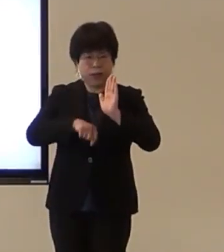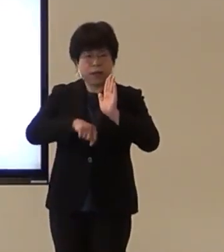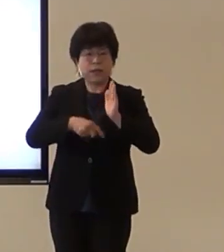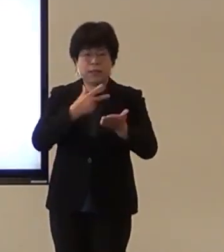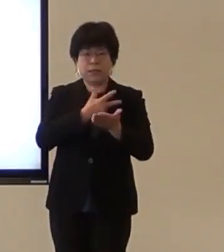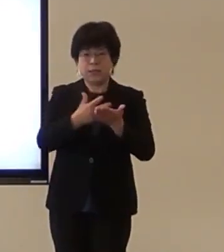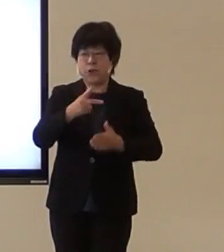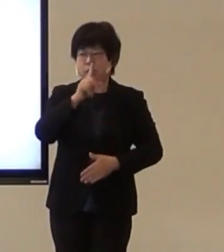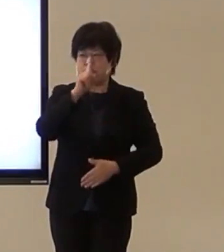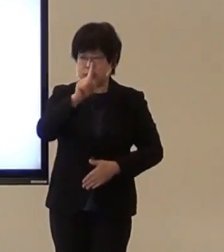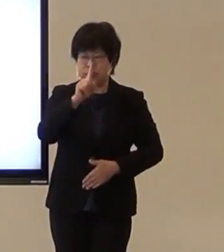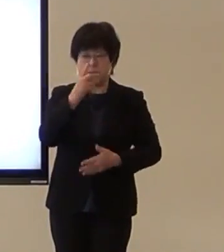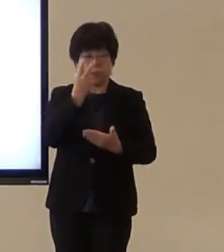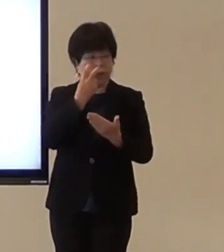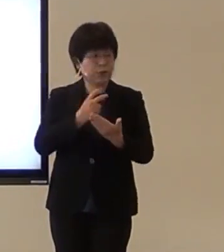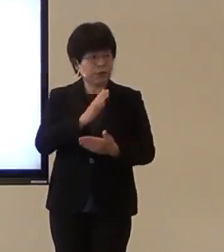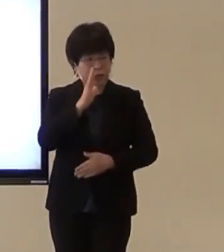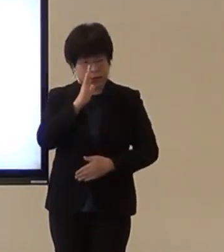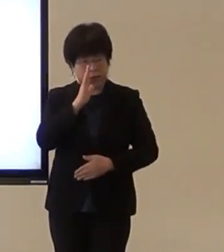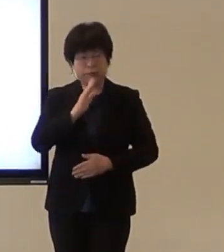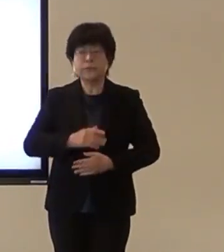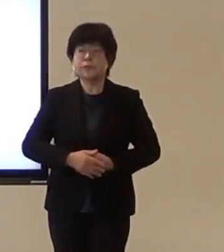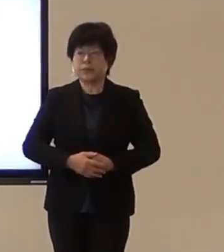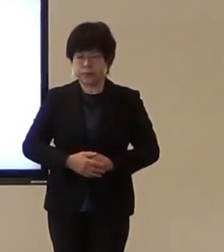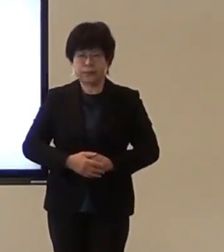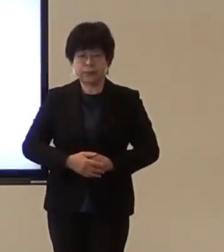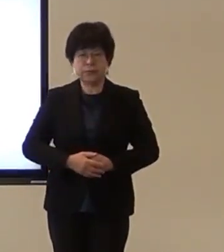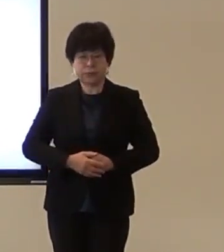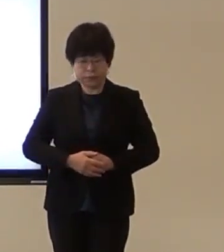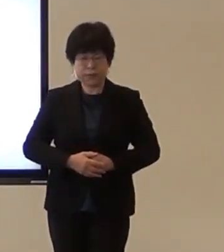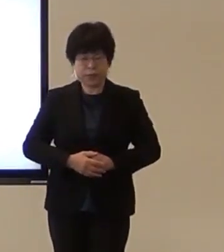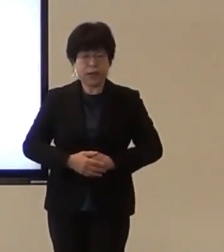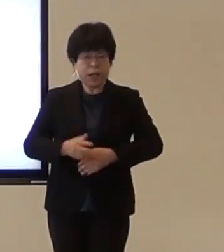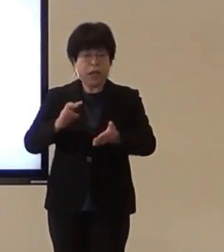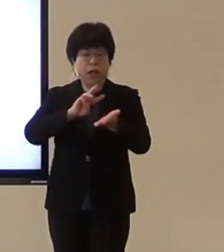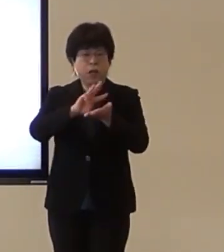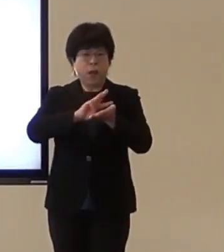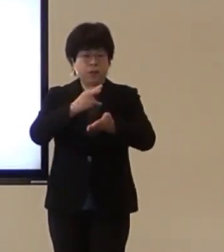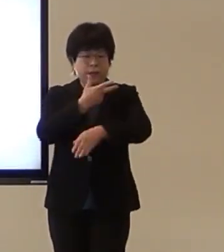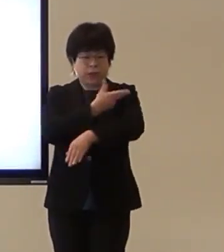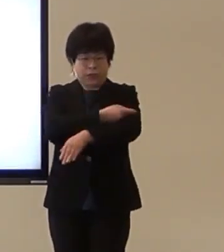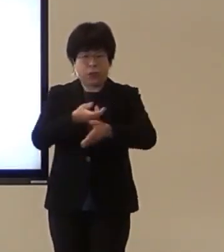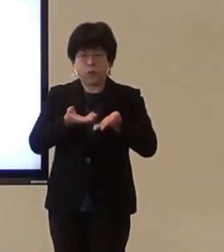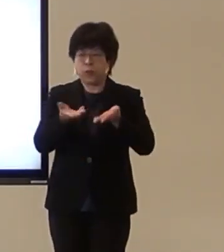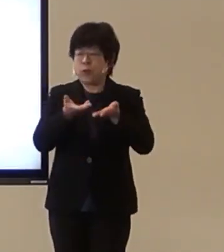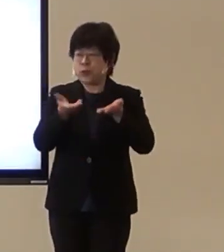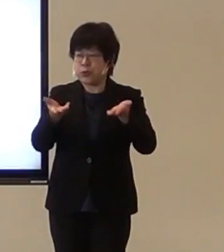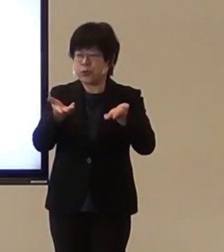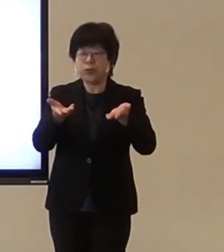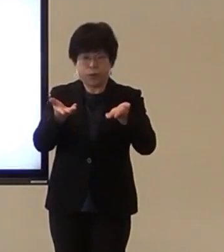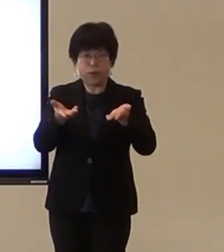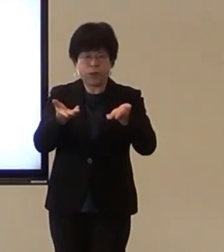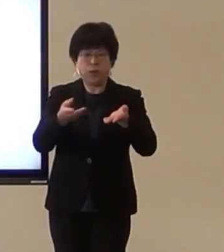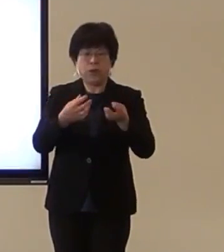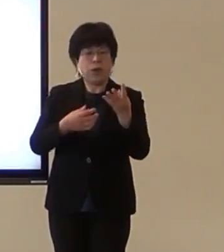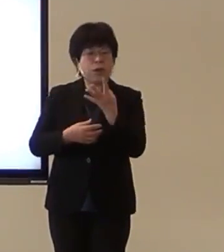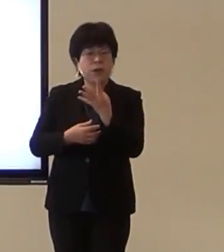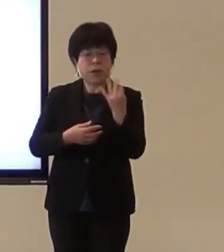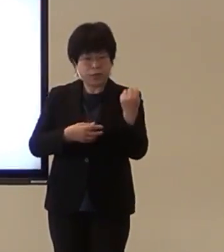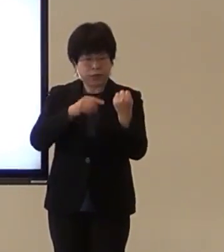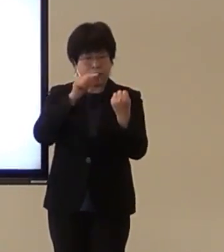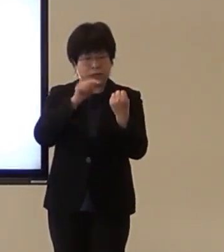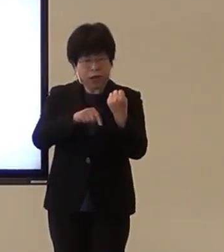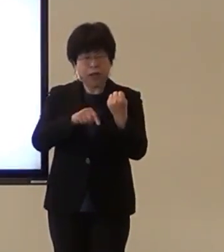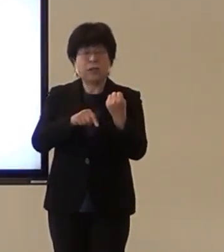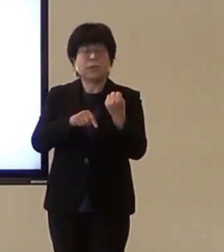をご覧いただきたいと思います。具体的なワクチンの供給量や供給時期などまだまだ不確定な